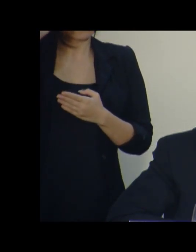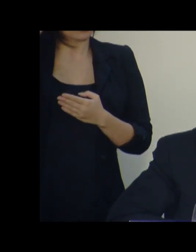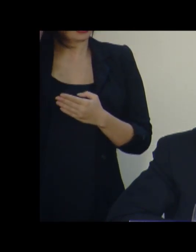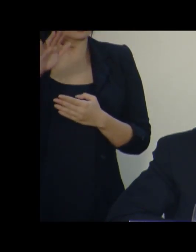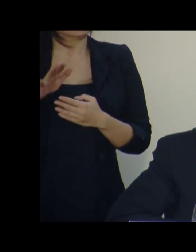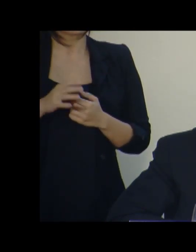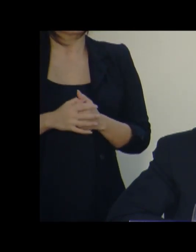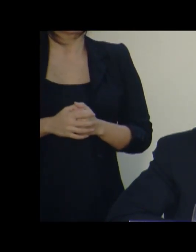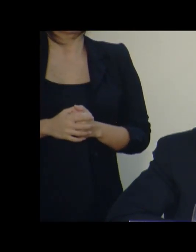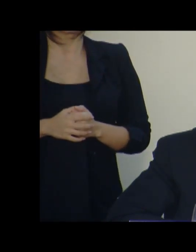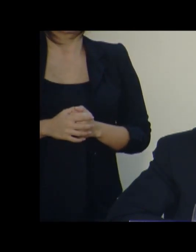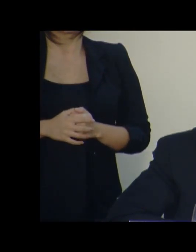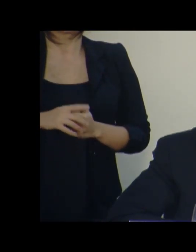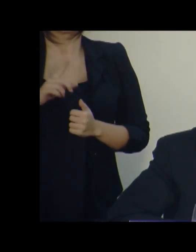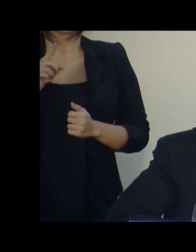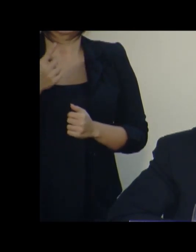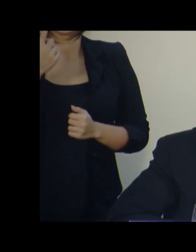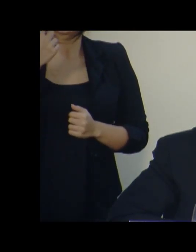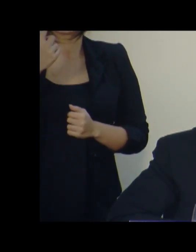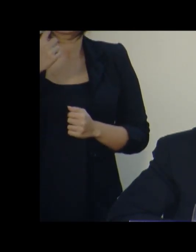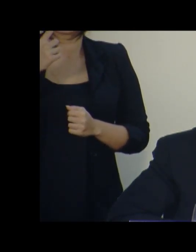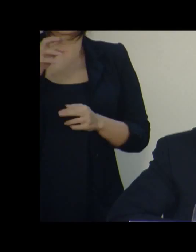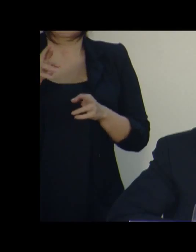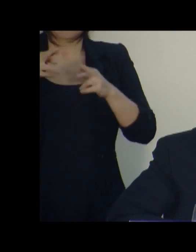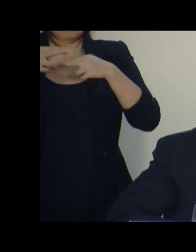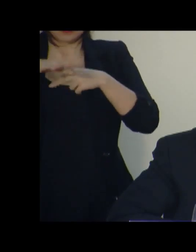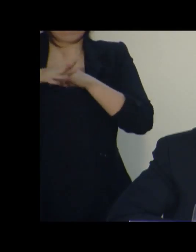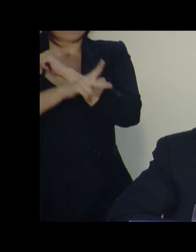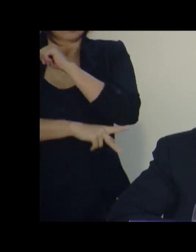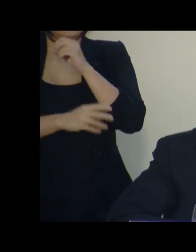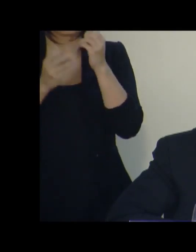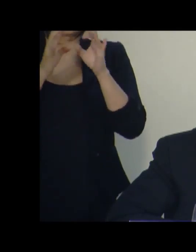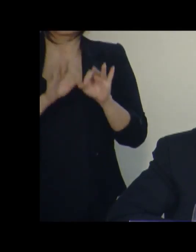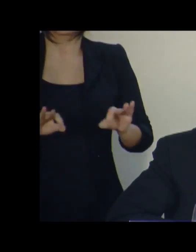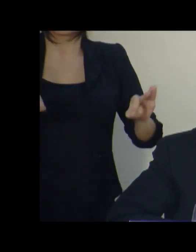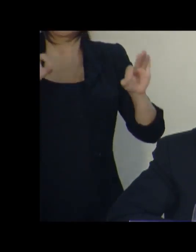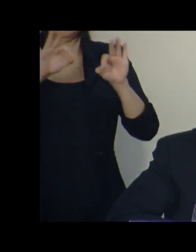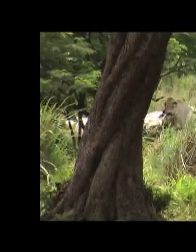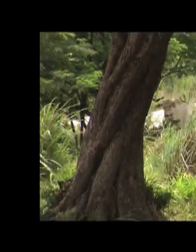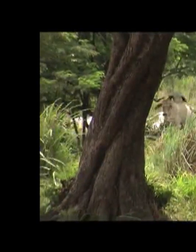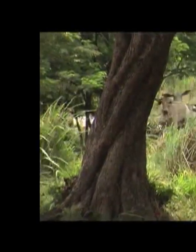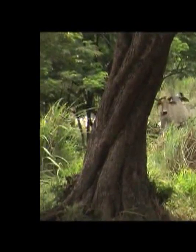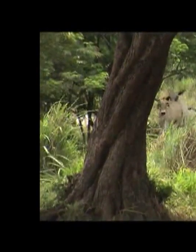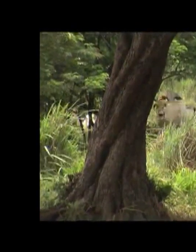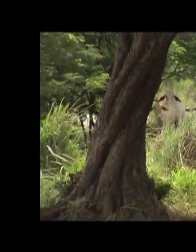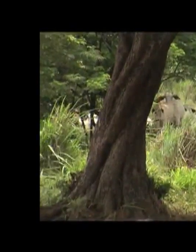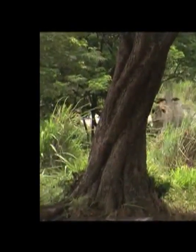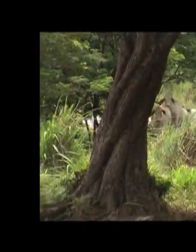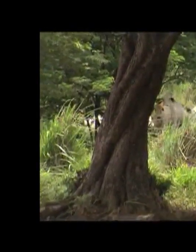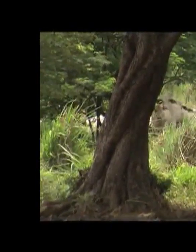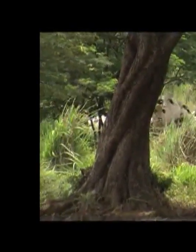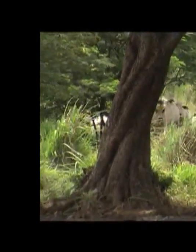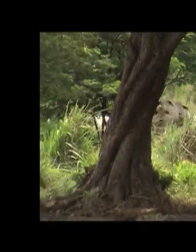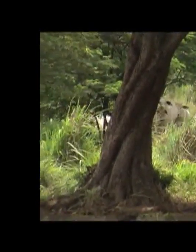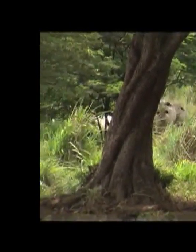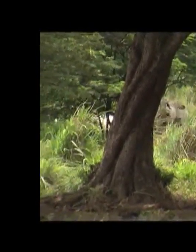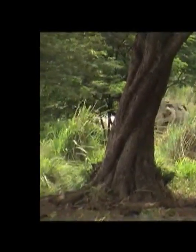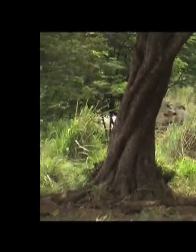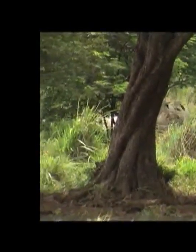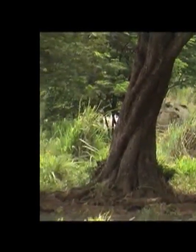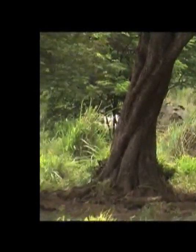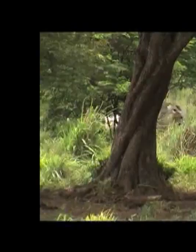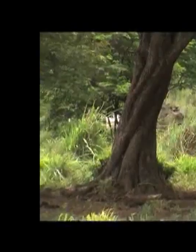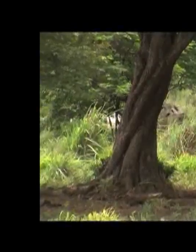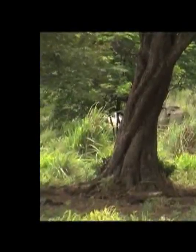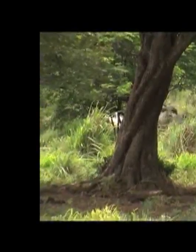una región del país importantísima, con suelos fértiles,